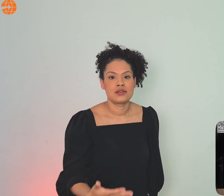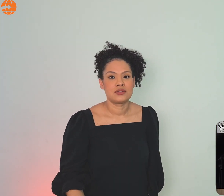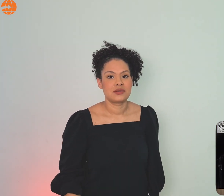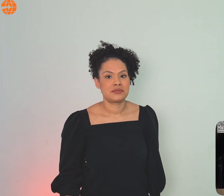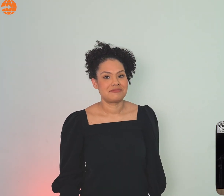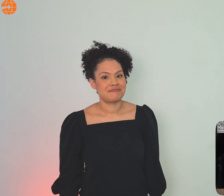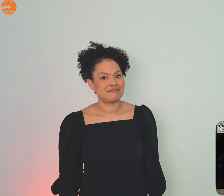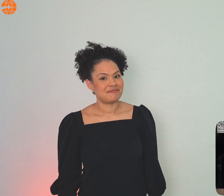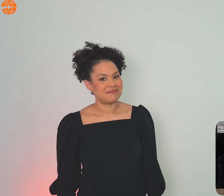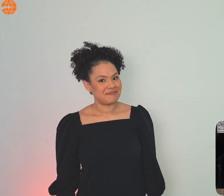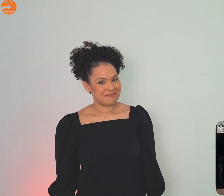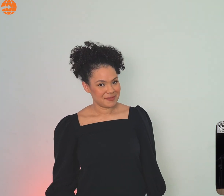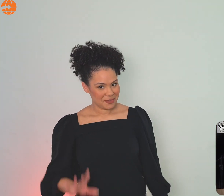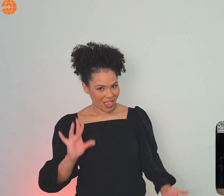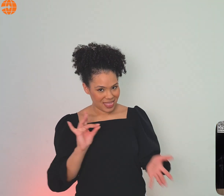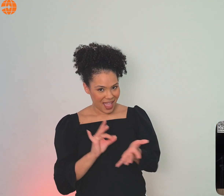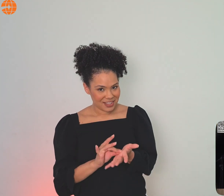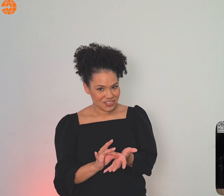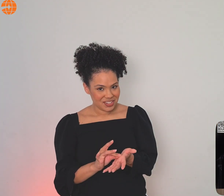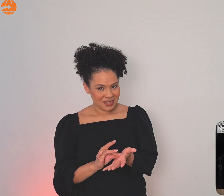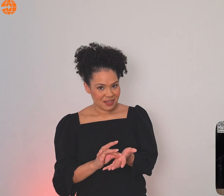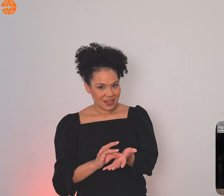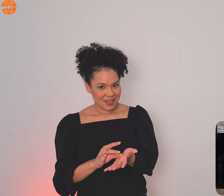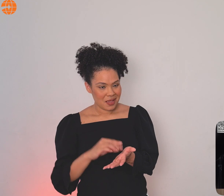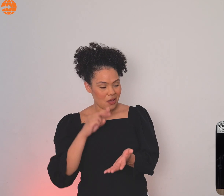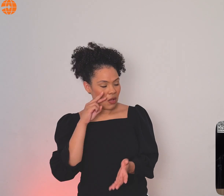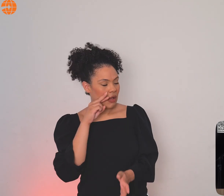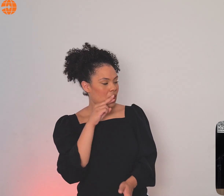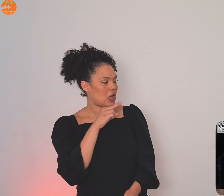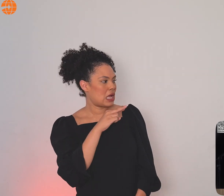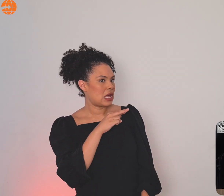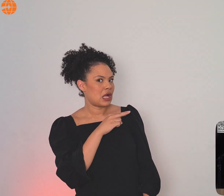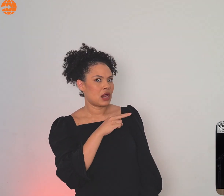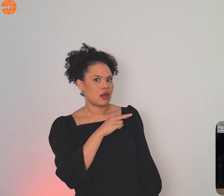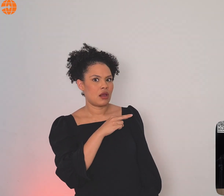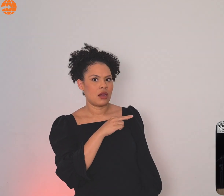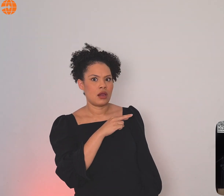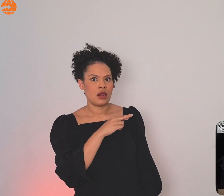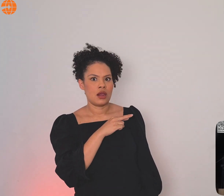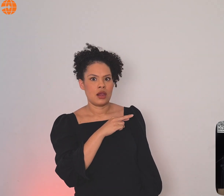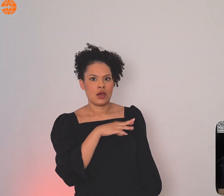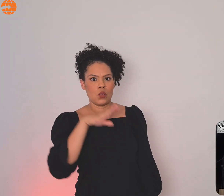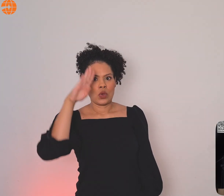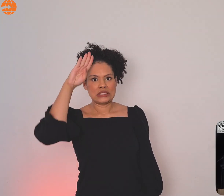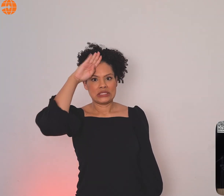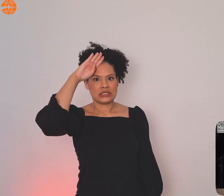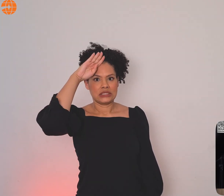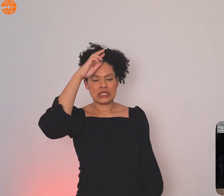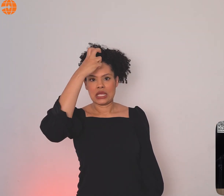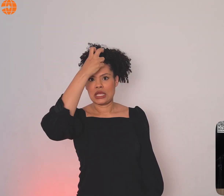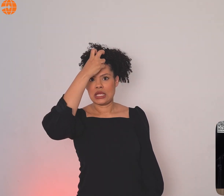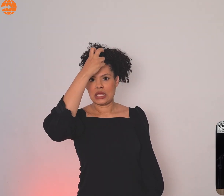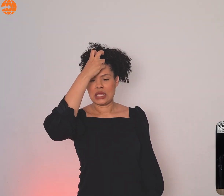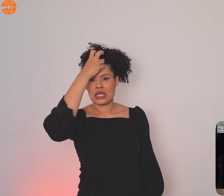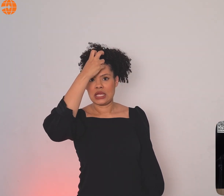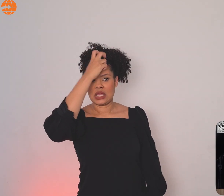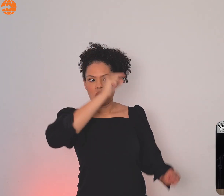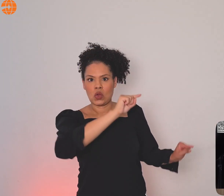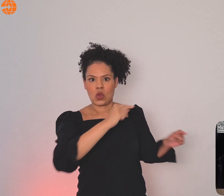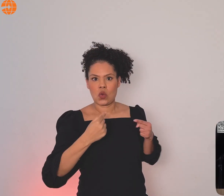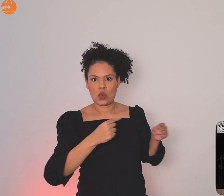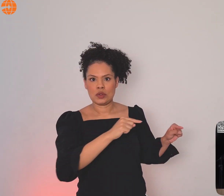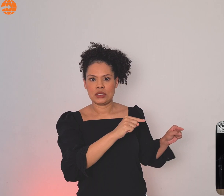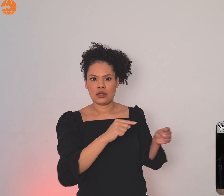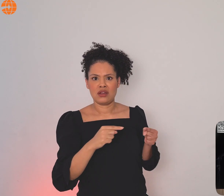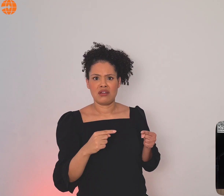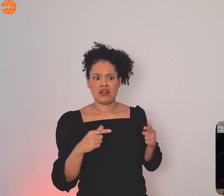para trás, o exército furioso vindo para acabar com eles. Quando eles olham para